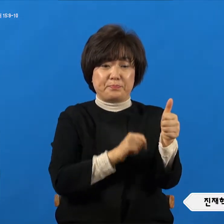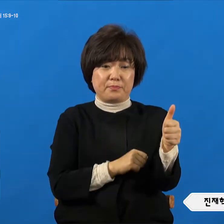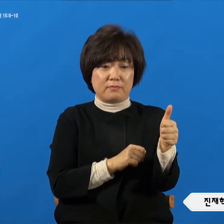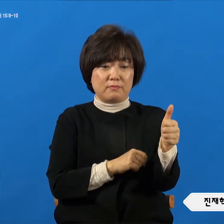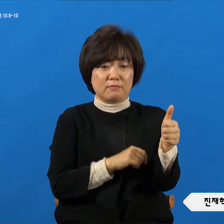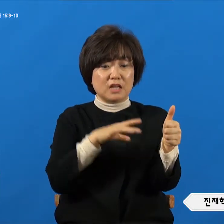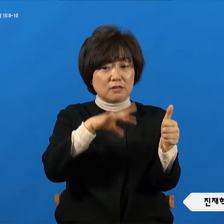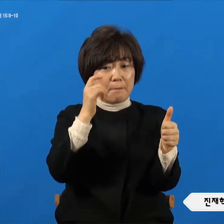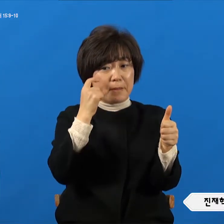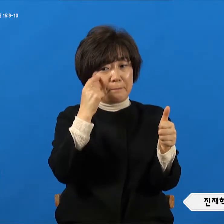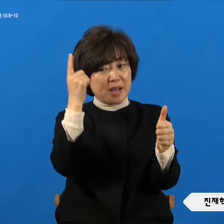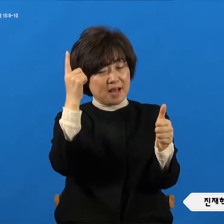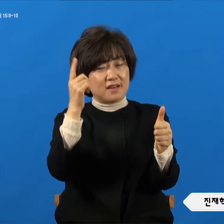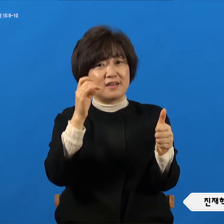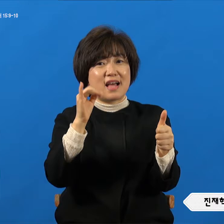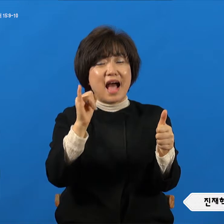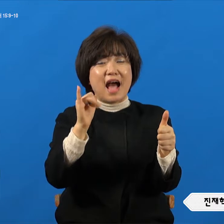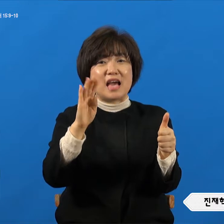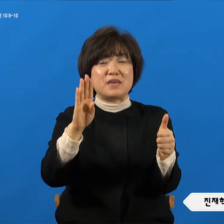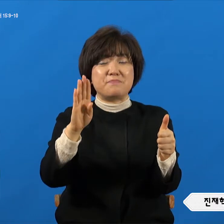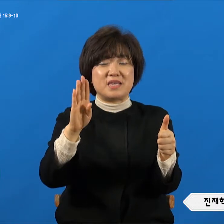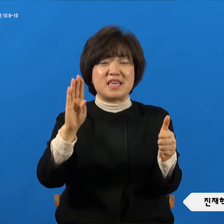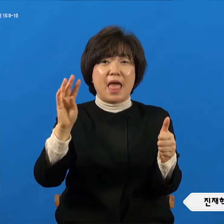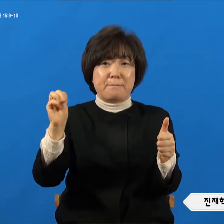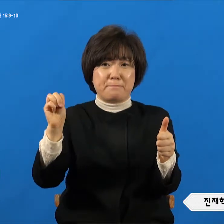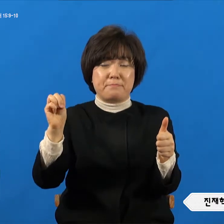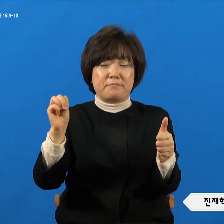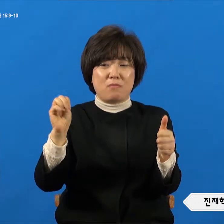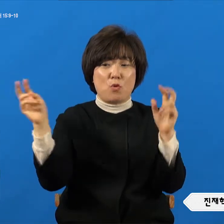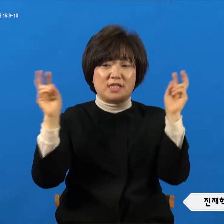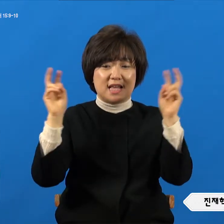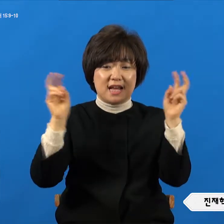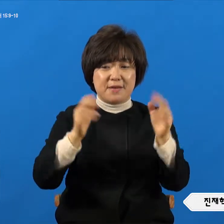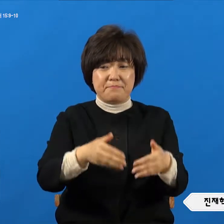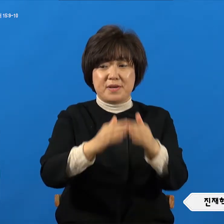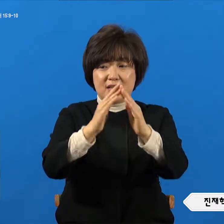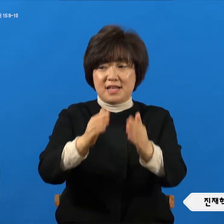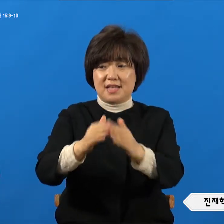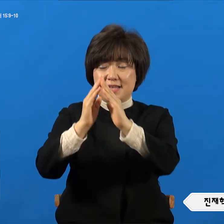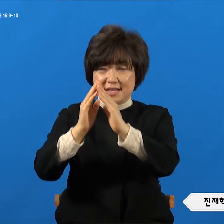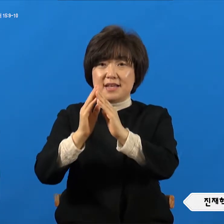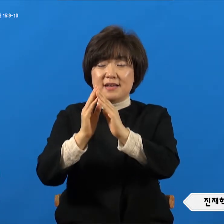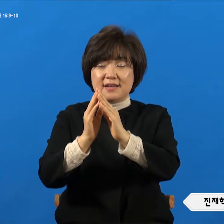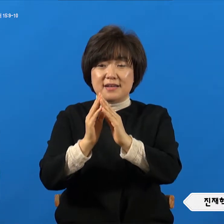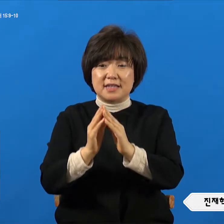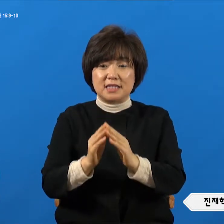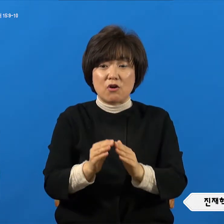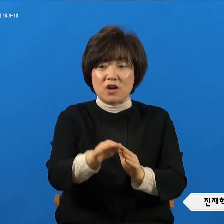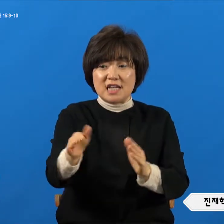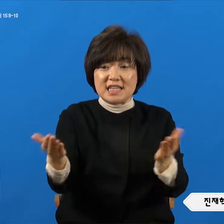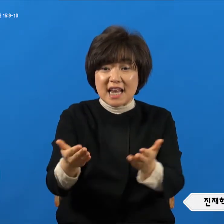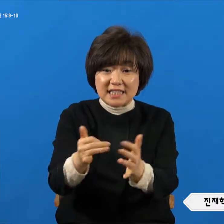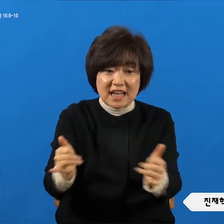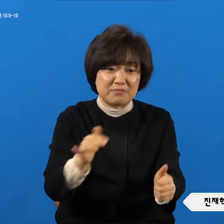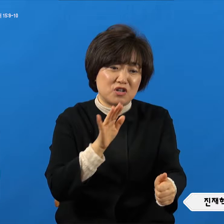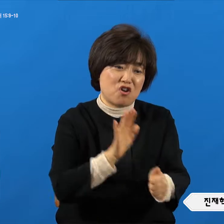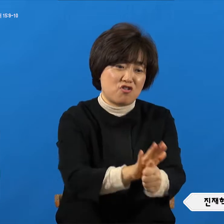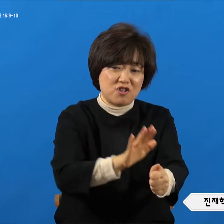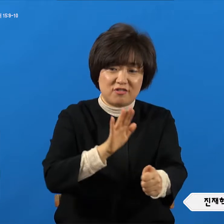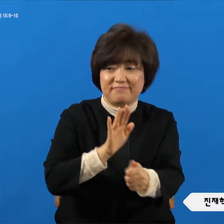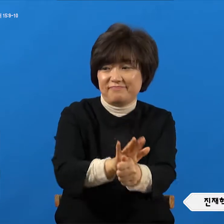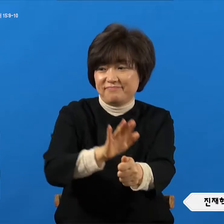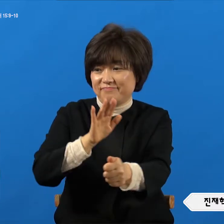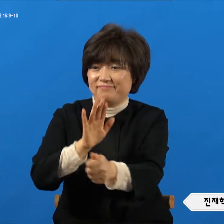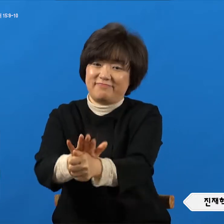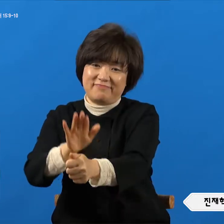그가 창시하고 난 IBM에서 많은 자기의 일하는 사람들을 격려했다고 합니다. 그가